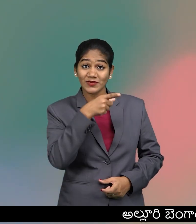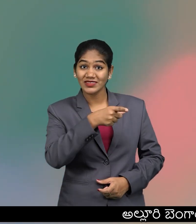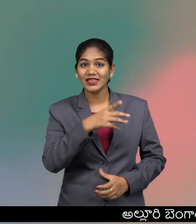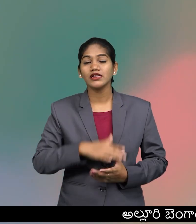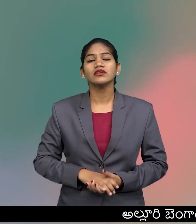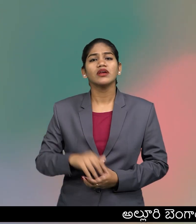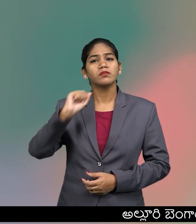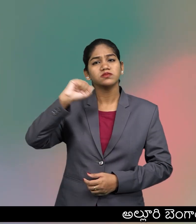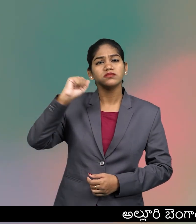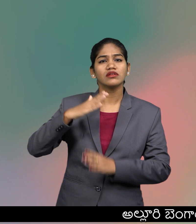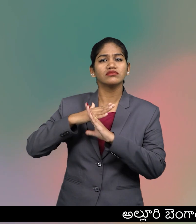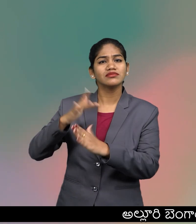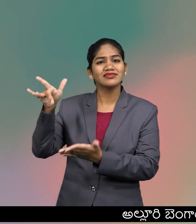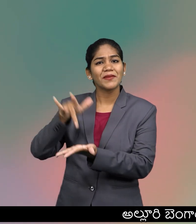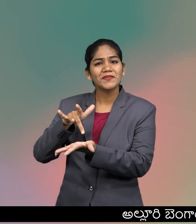అల్లూరి బెంగాల్ విప్లవకారుల స్ఫూర్తితో